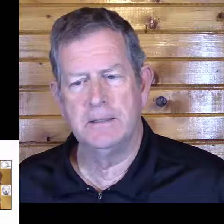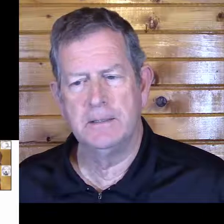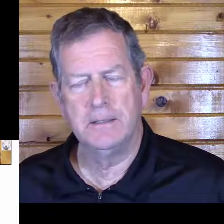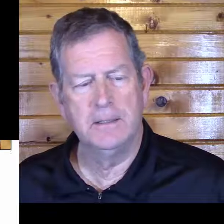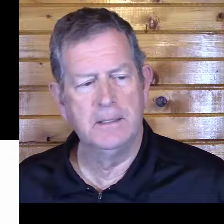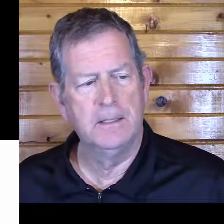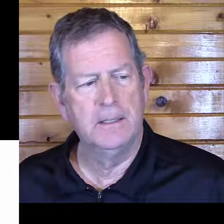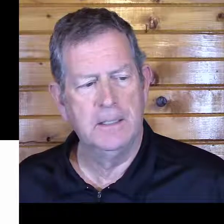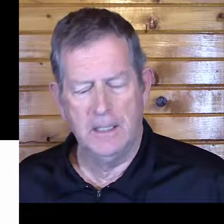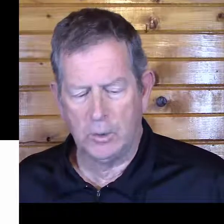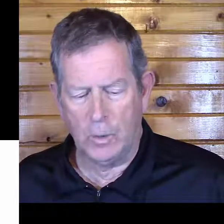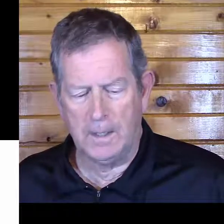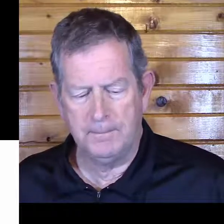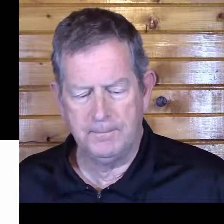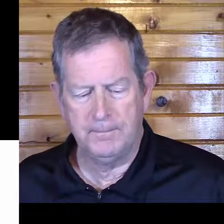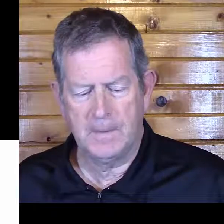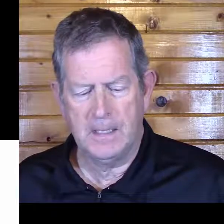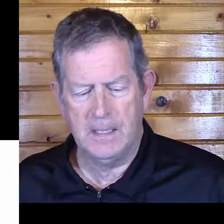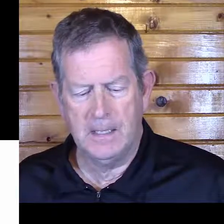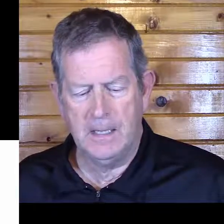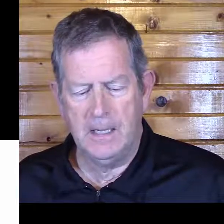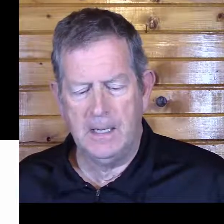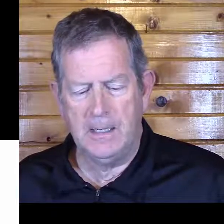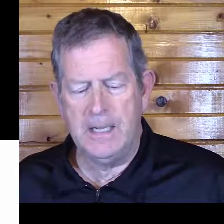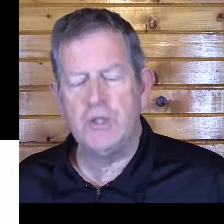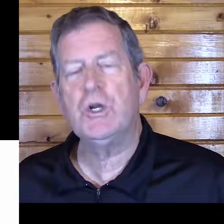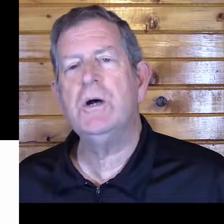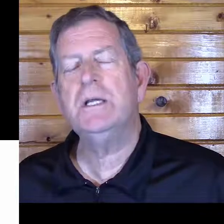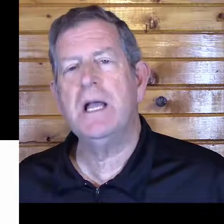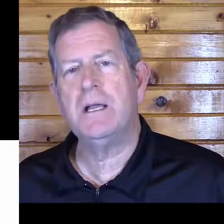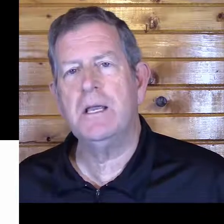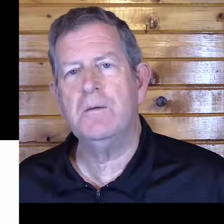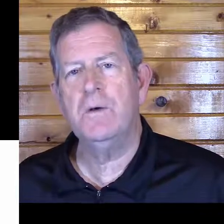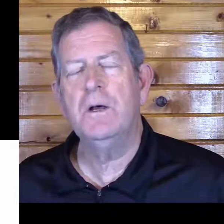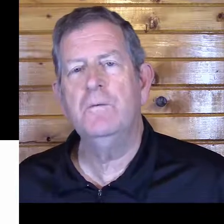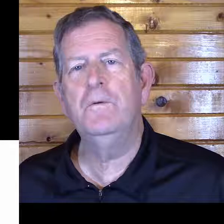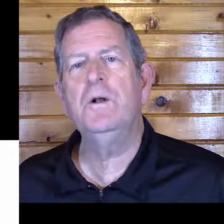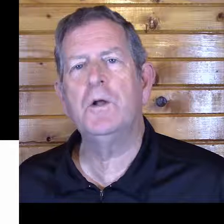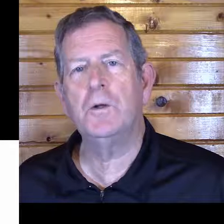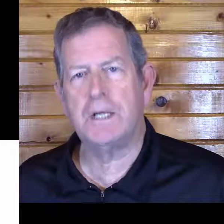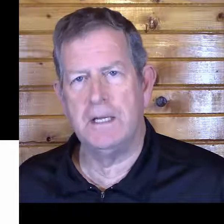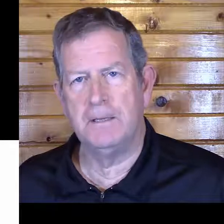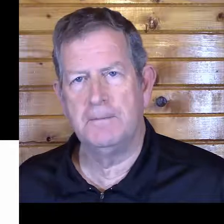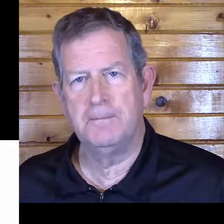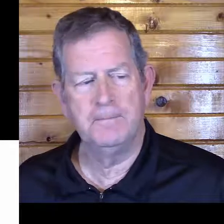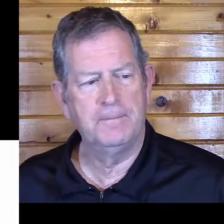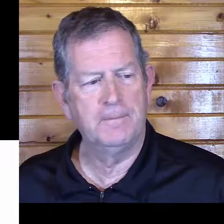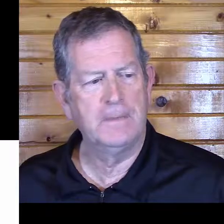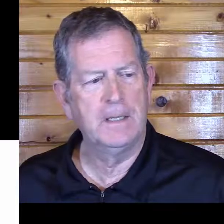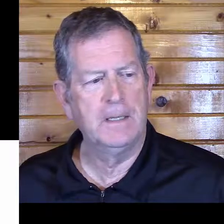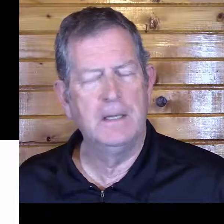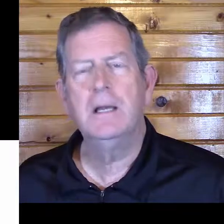malade. 3. Les gens qui arrivent veulent entrer.